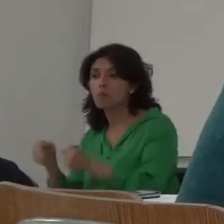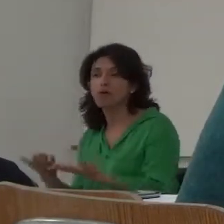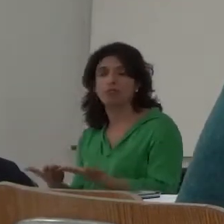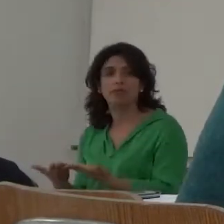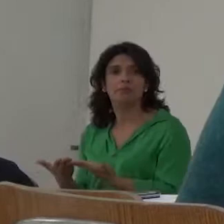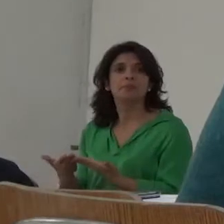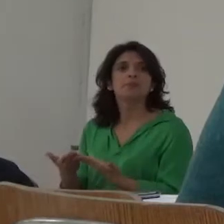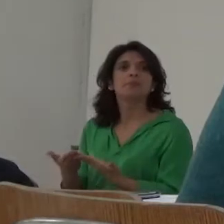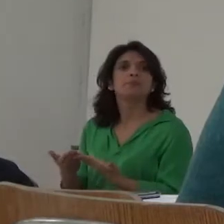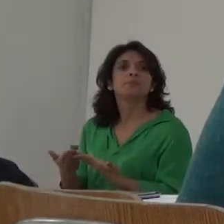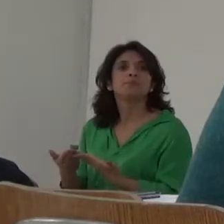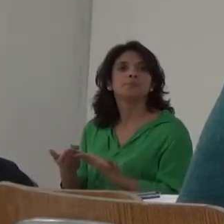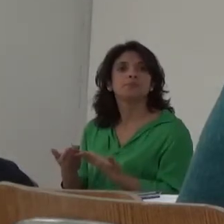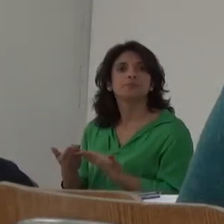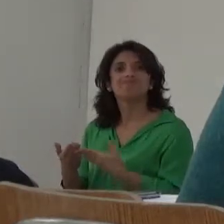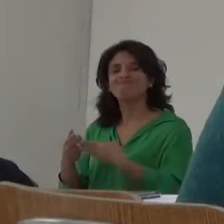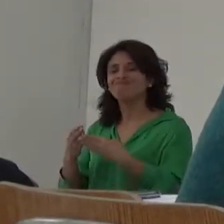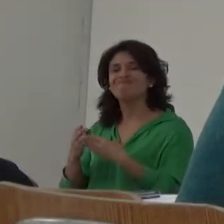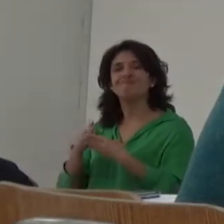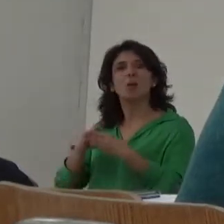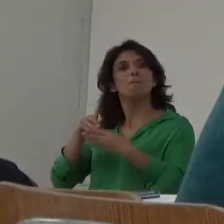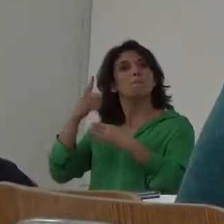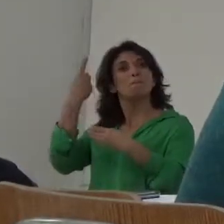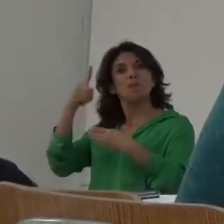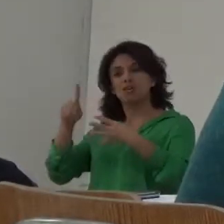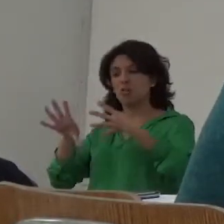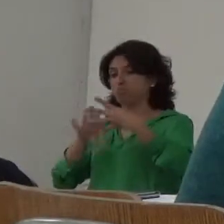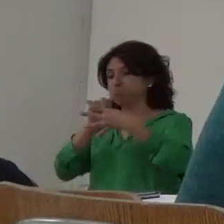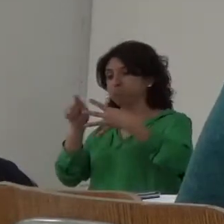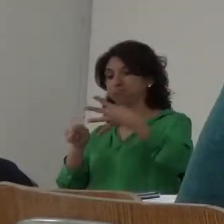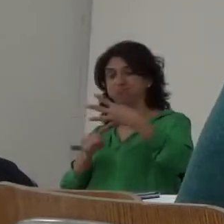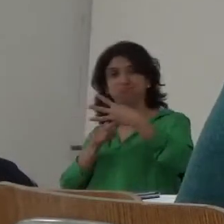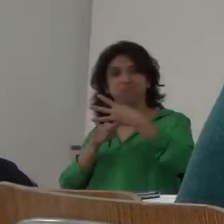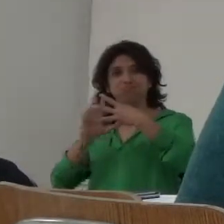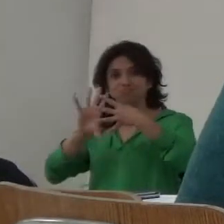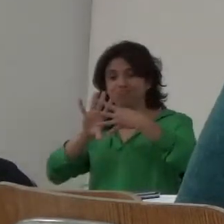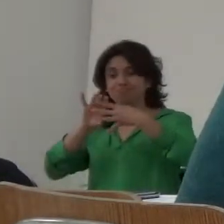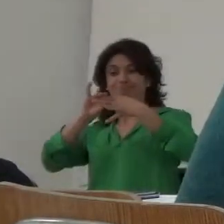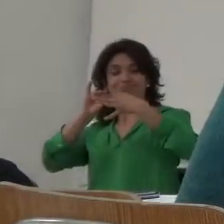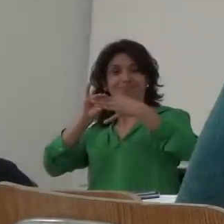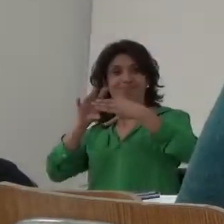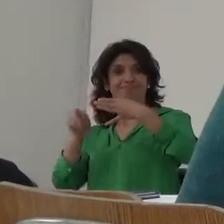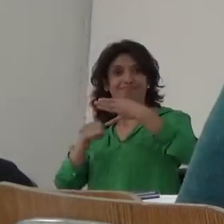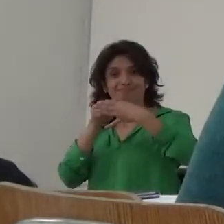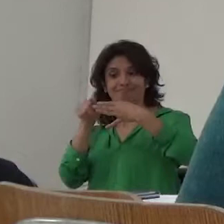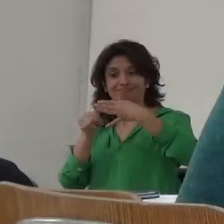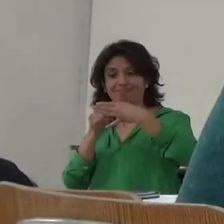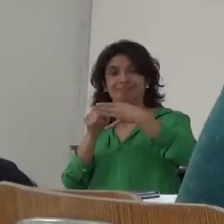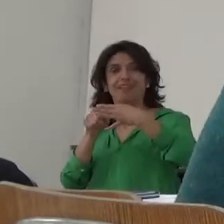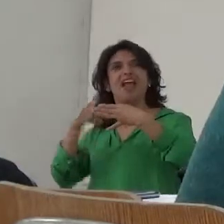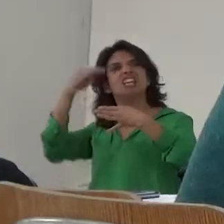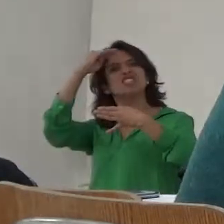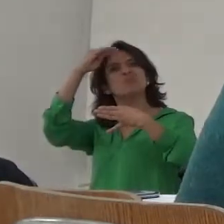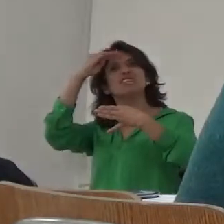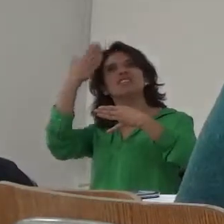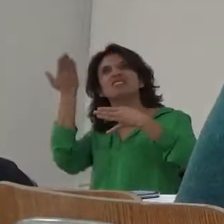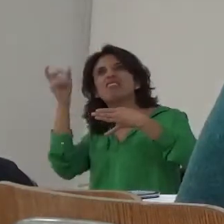mayores. Sin embargo, acá podemos entender la diferencia, que tiene que ver más bien con la experiencia.